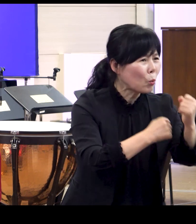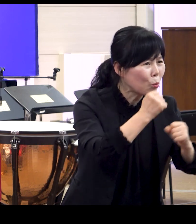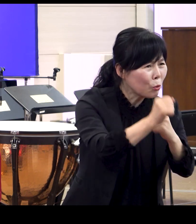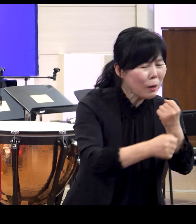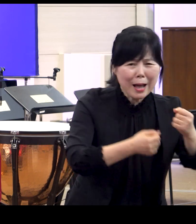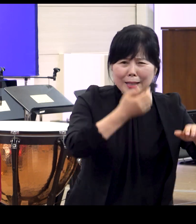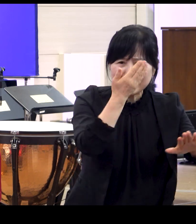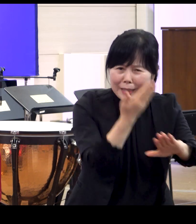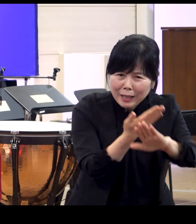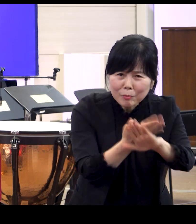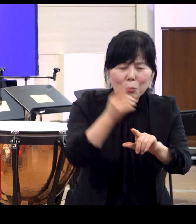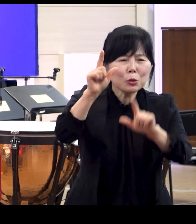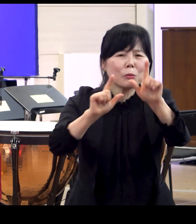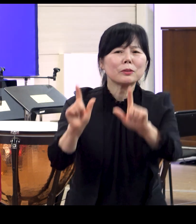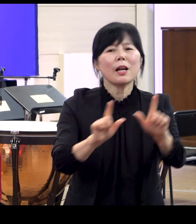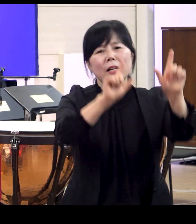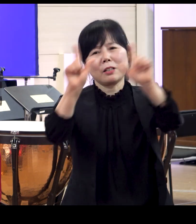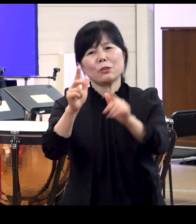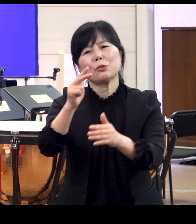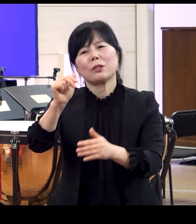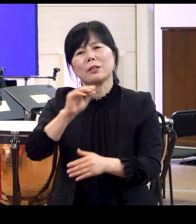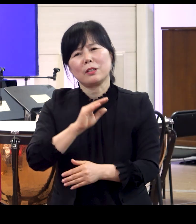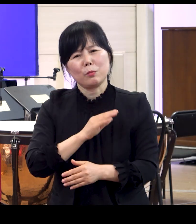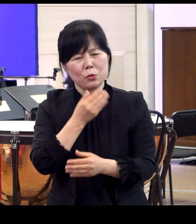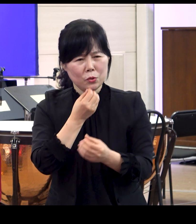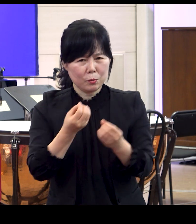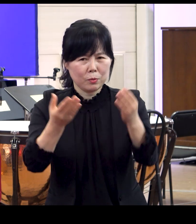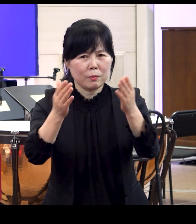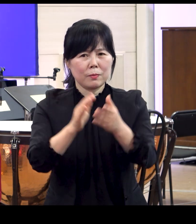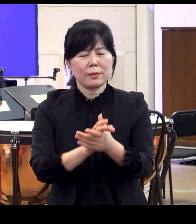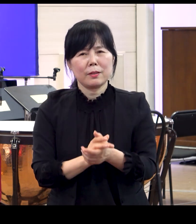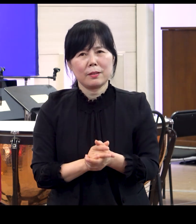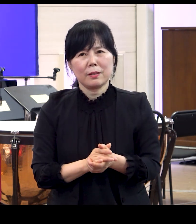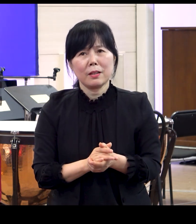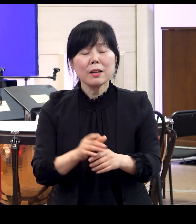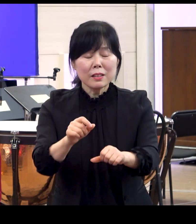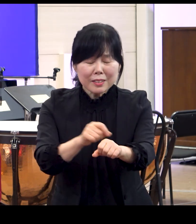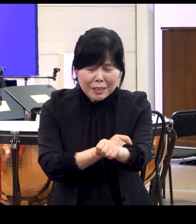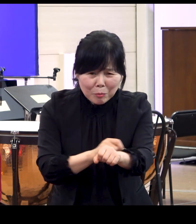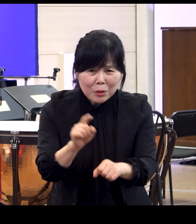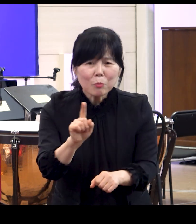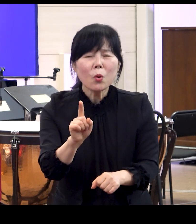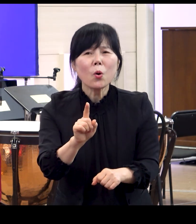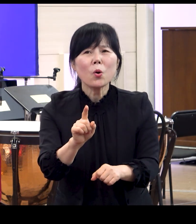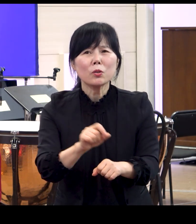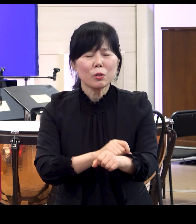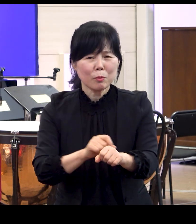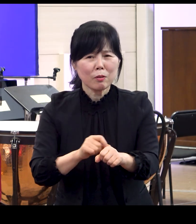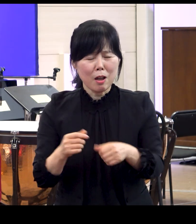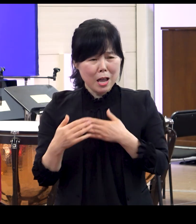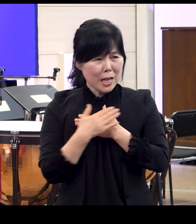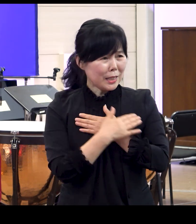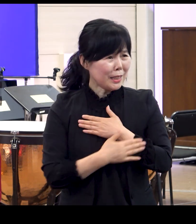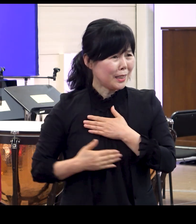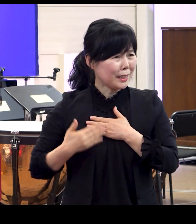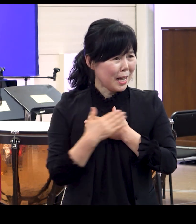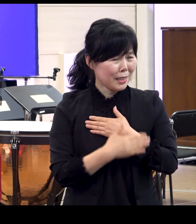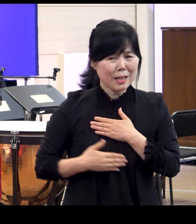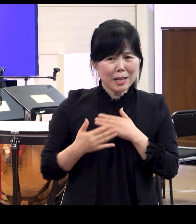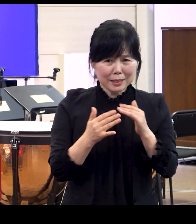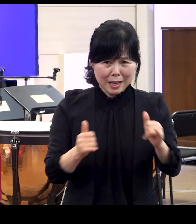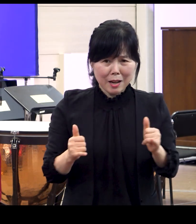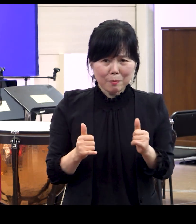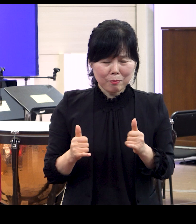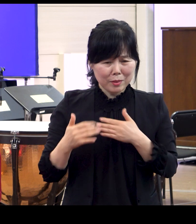동물과는 다르게 살아갈 수 있기를 주의 이름으로 축원합니다. 맞아요. 특별히 이 육적인